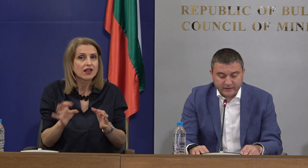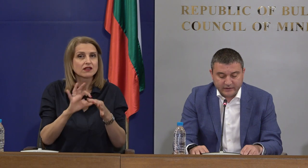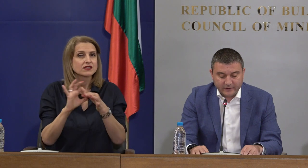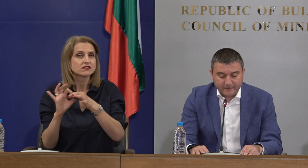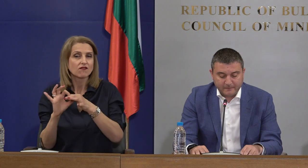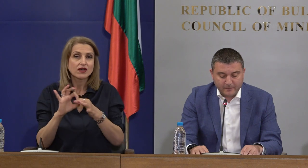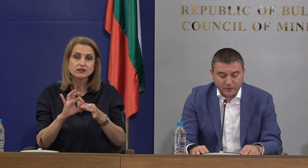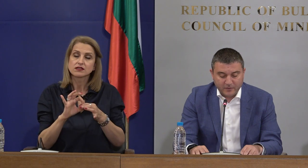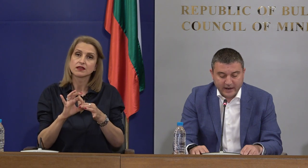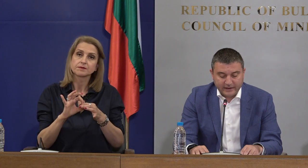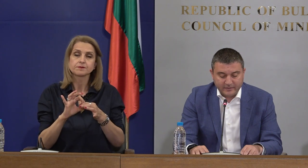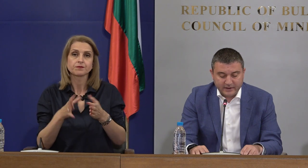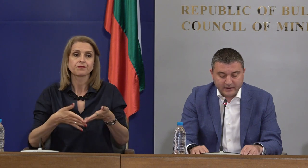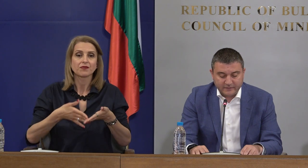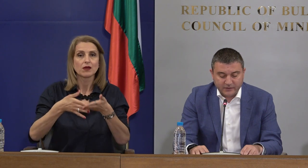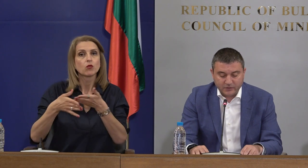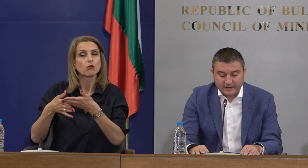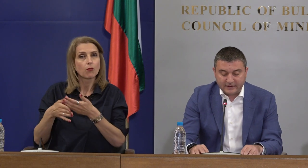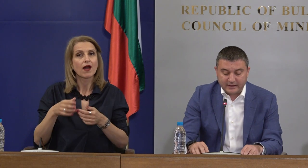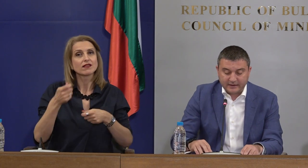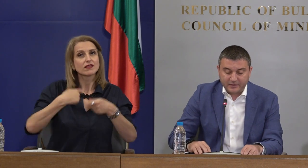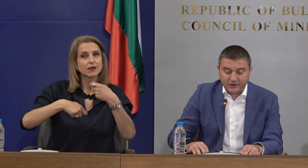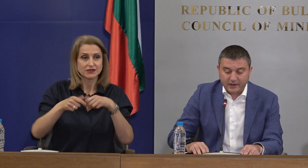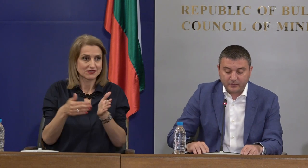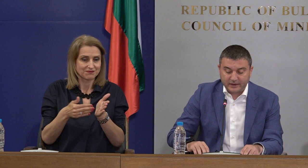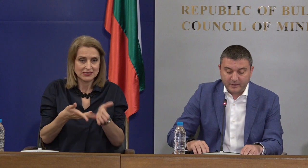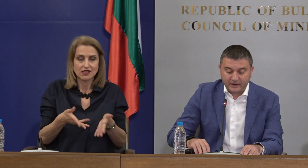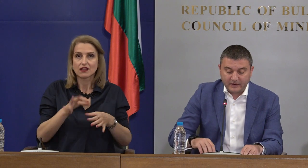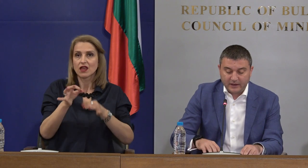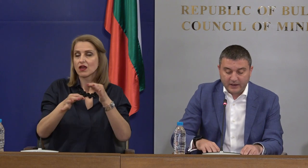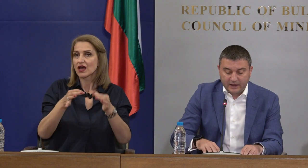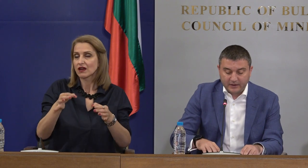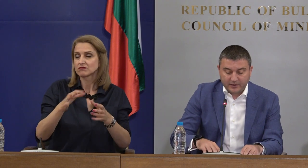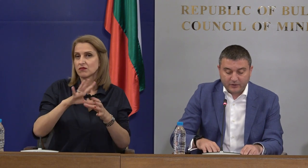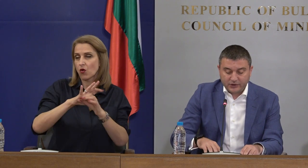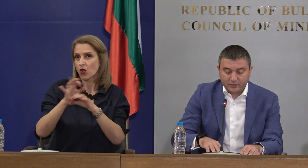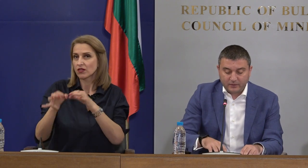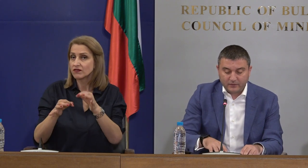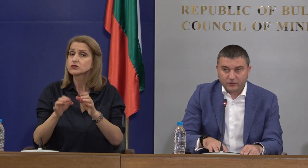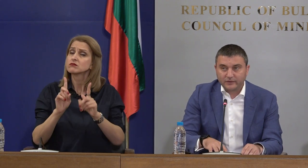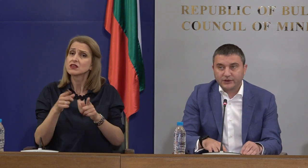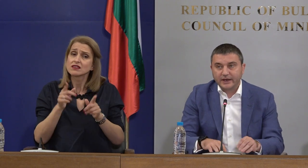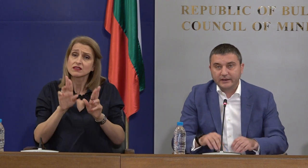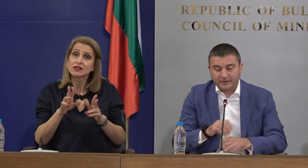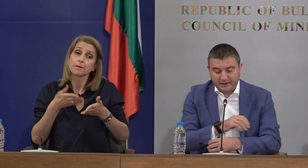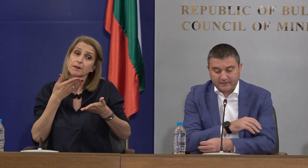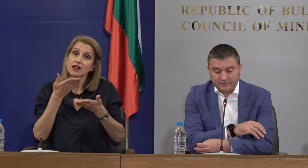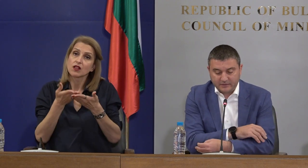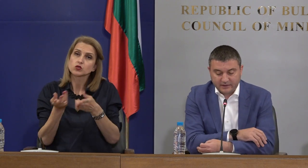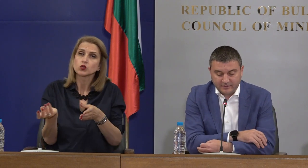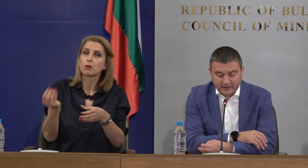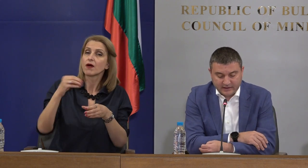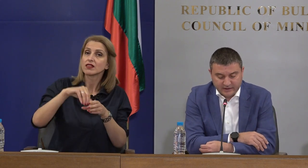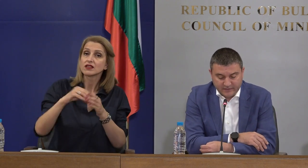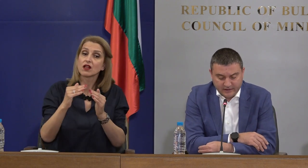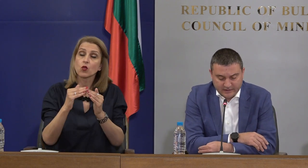с подпомагане на бизнеса в резултат на кризата, причинена от пандемията, да предложи и допълнително увеличение на капитала на